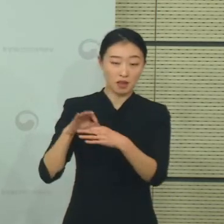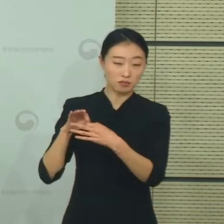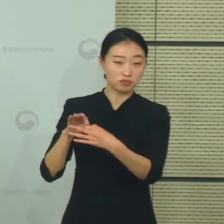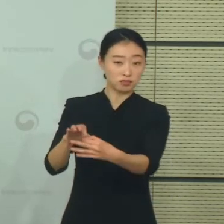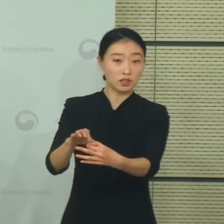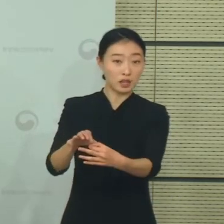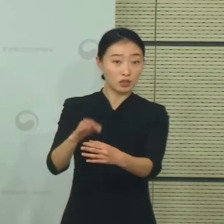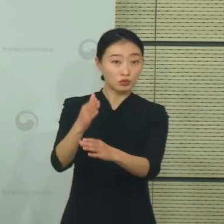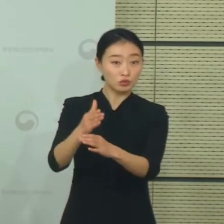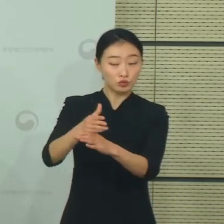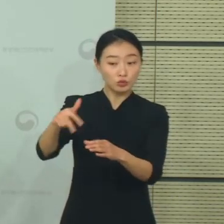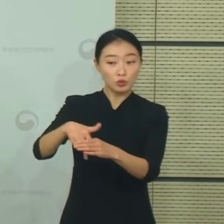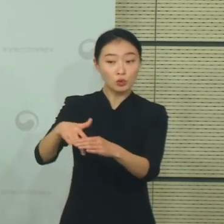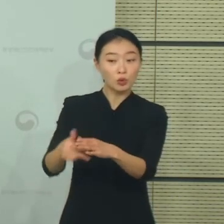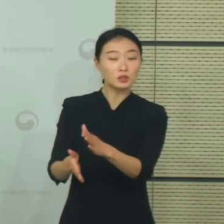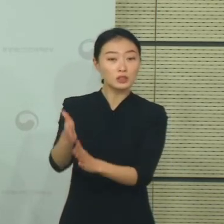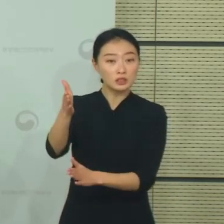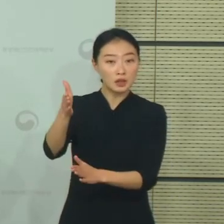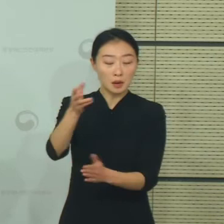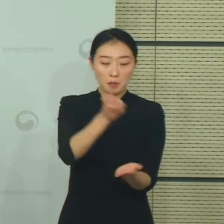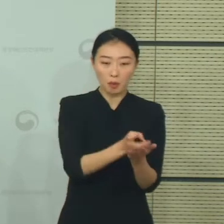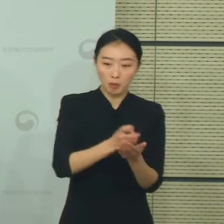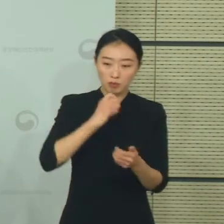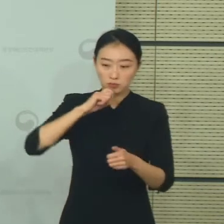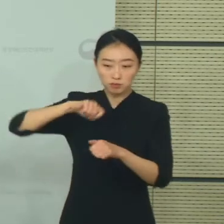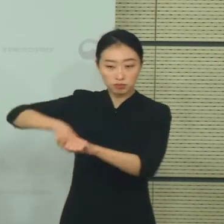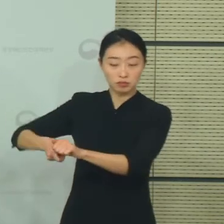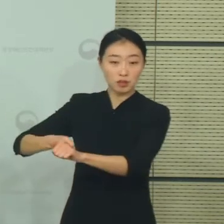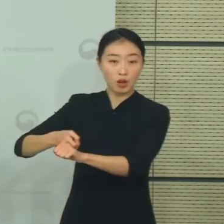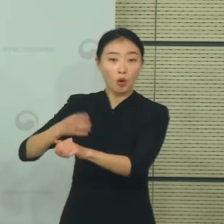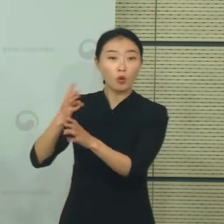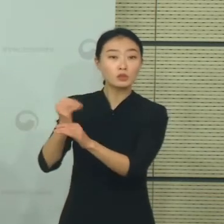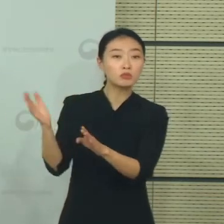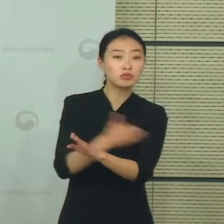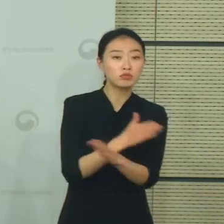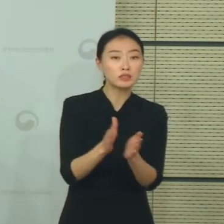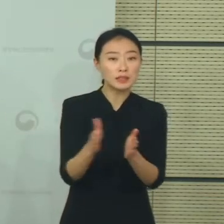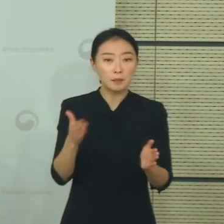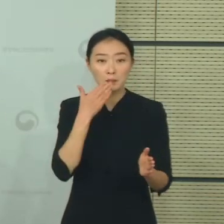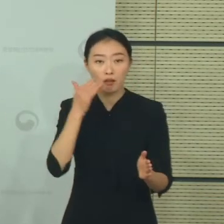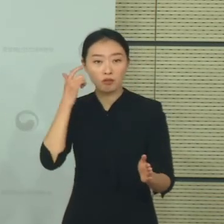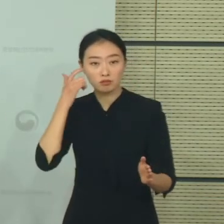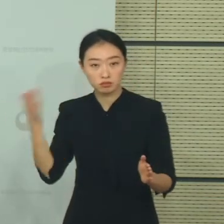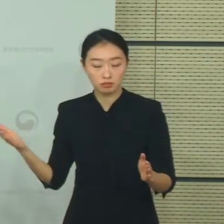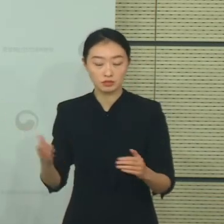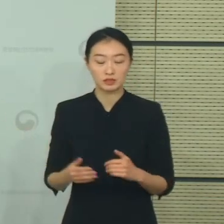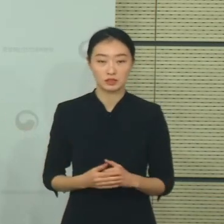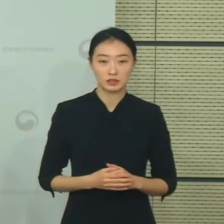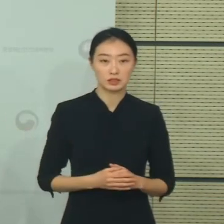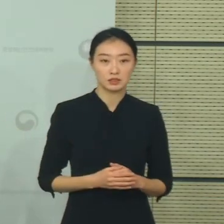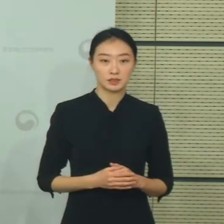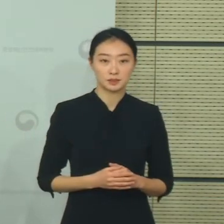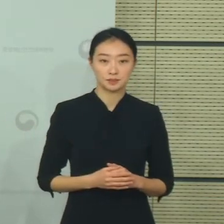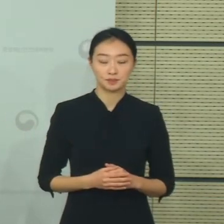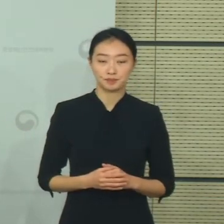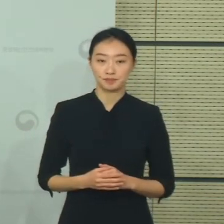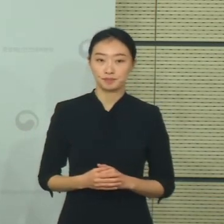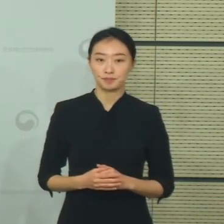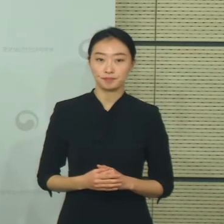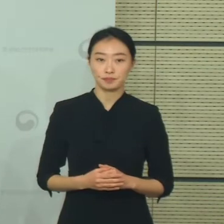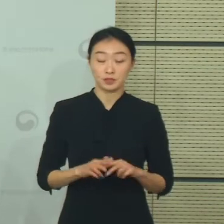강행하는 종교 단체에 대한 법적 조치 적용은 언제부터 이루어질 수 있는지 궁금합니다. 예, 그 부분은